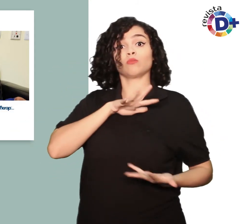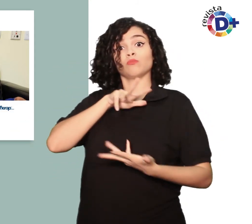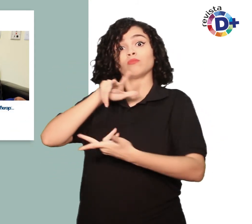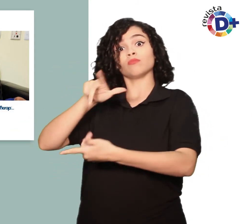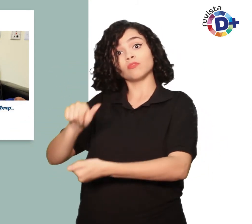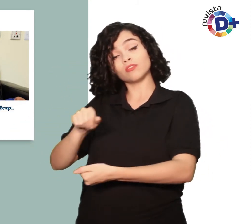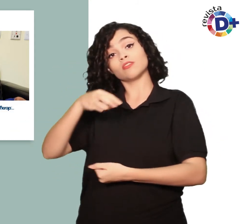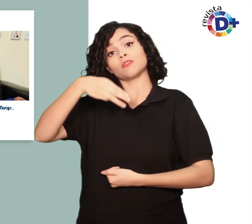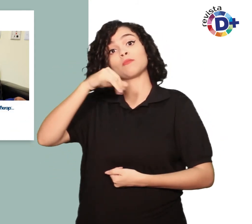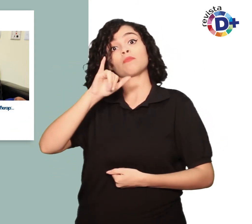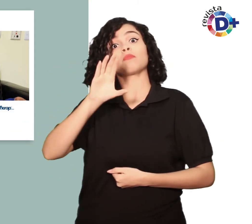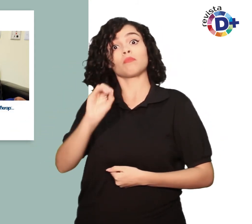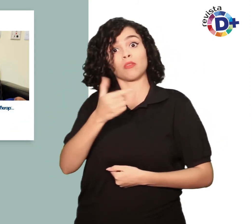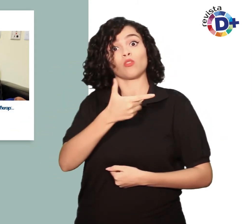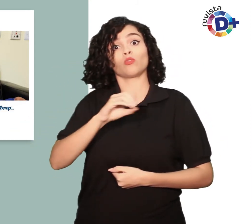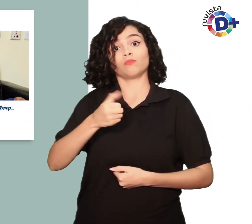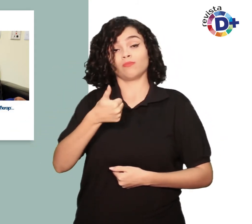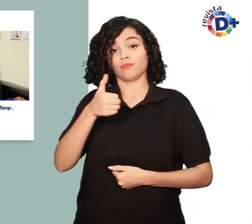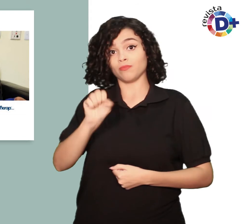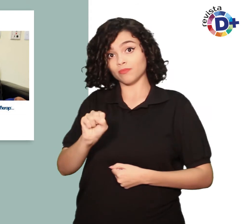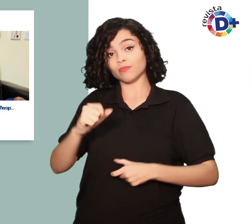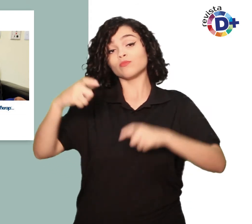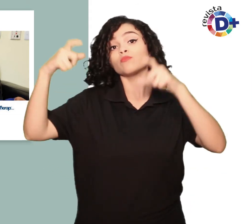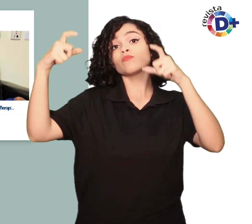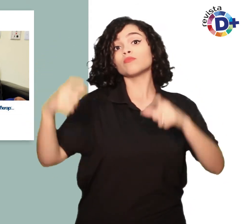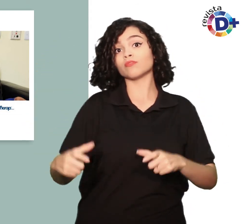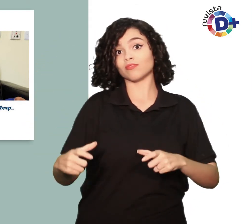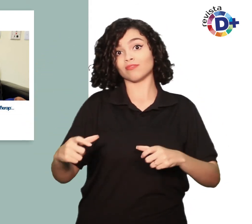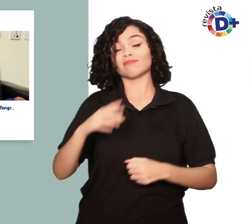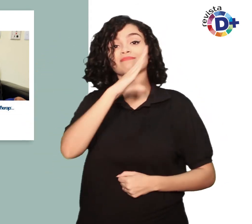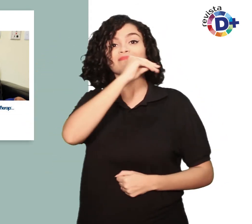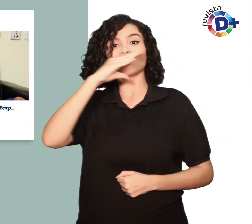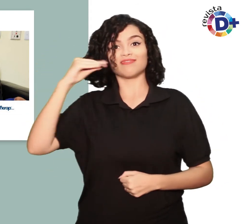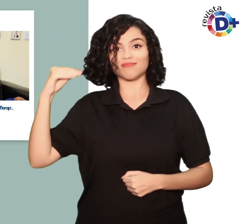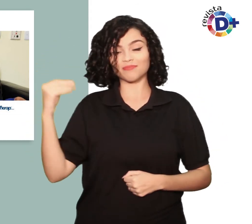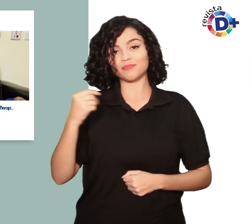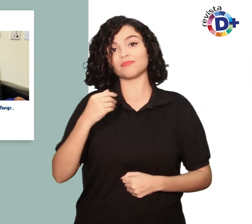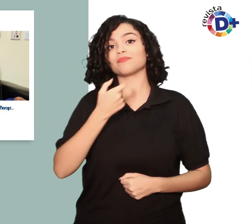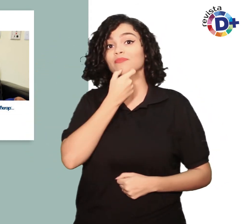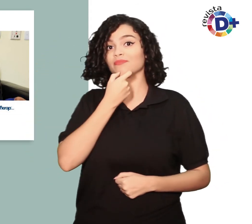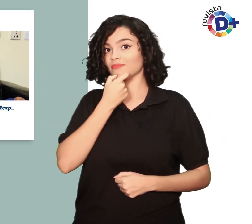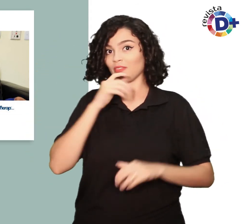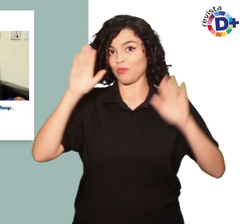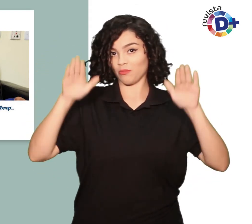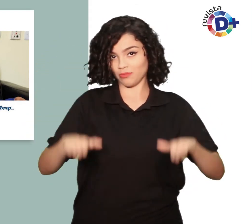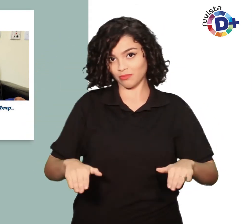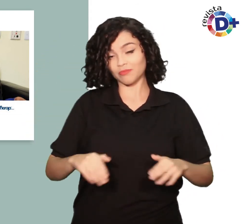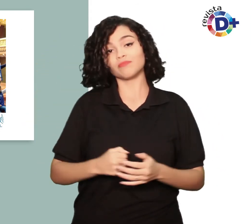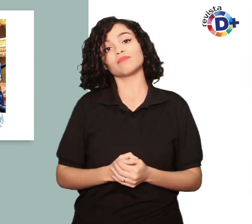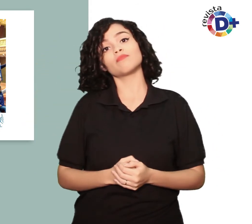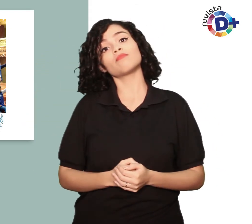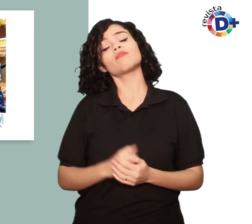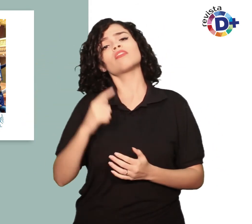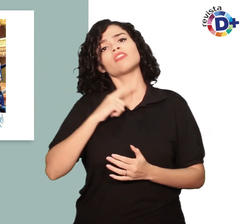de 2018, na cidade de Birmingham, Inglaterra, que reunirá pessoas